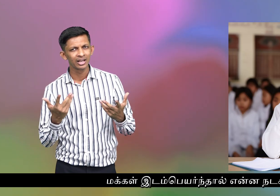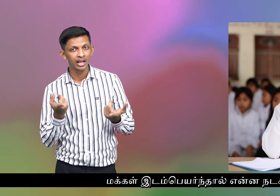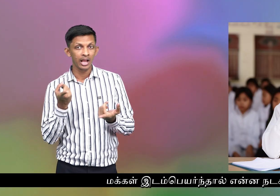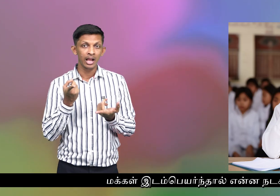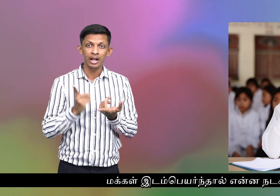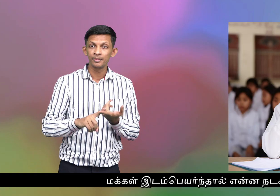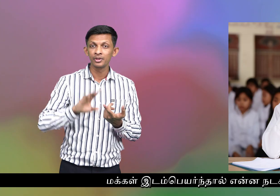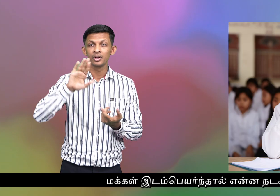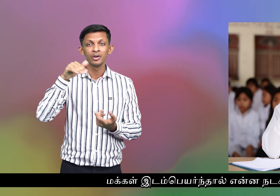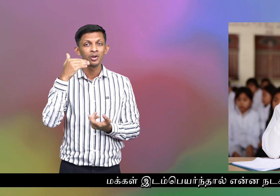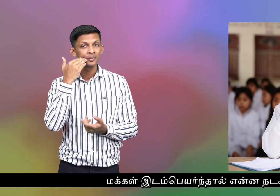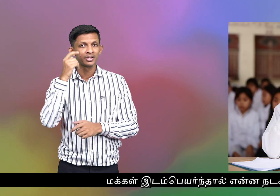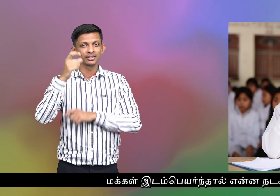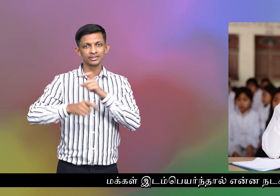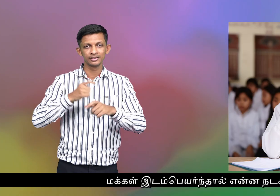மக்கள் இடம்பெயர்ந்தால் என்ன நடக்கும்?